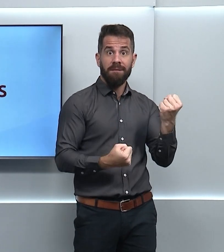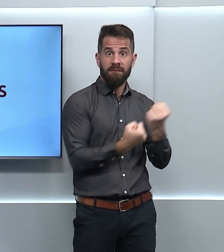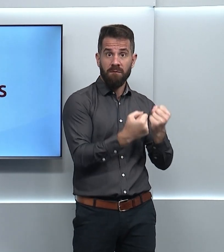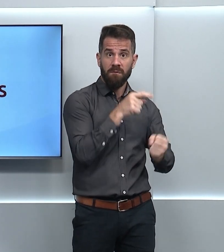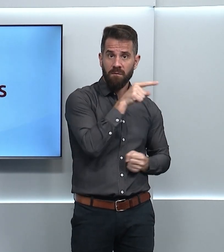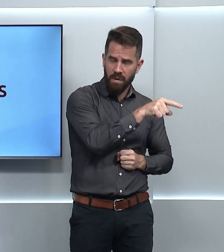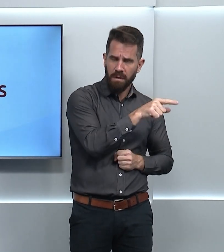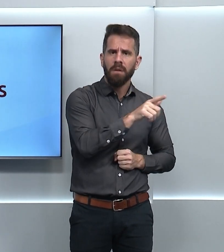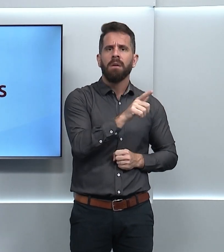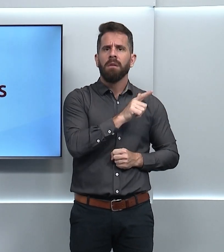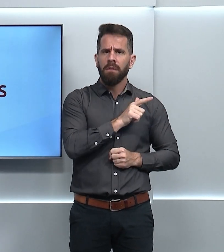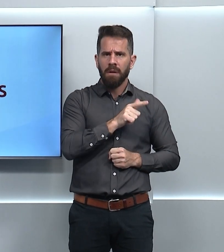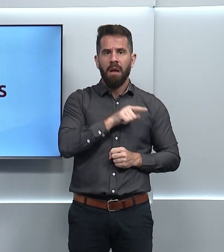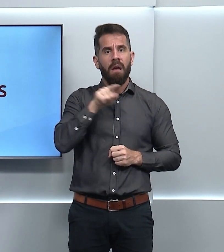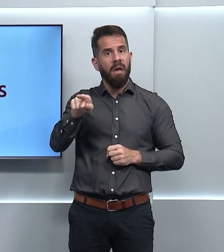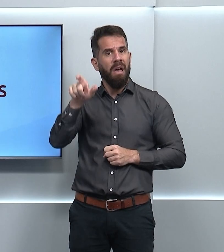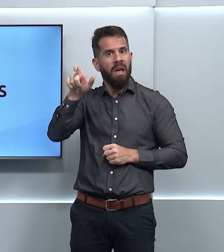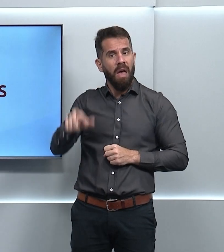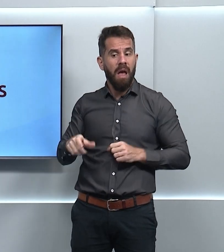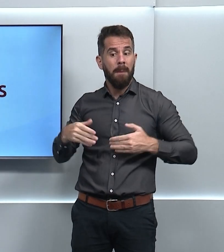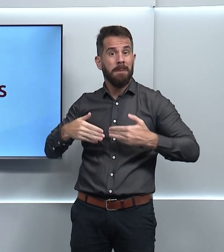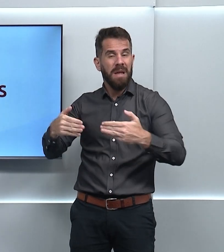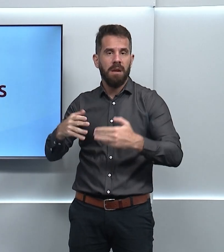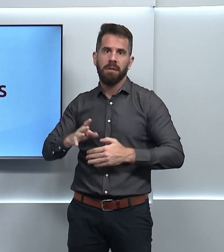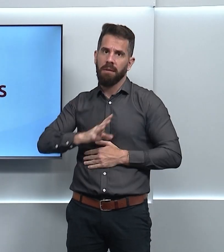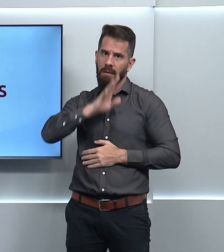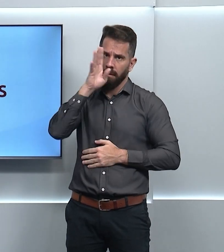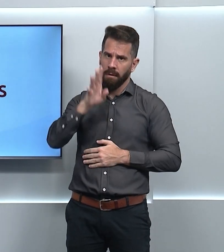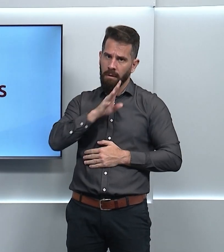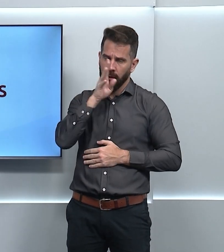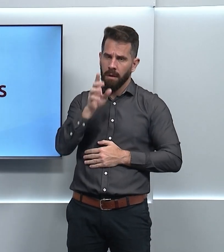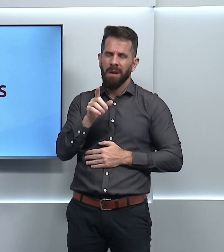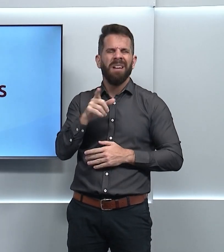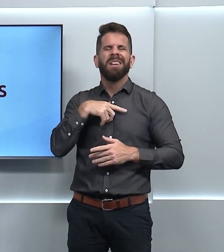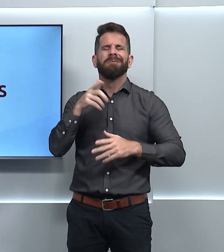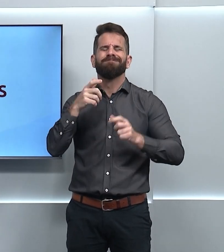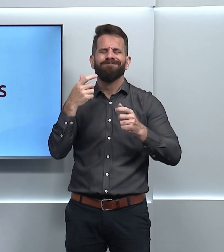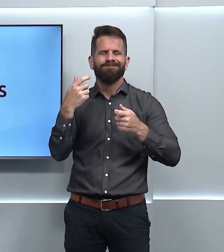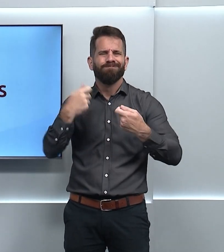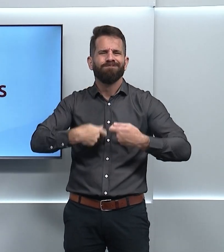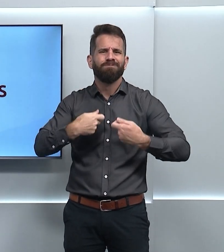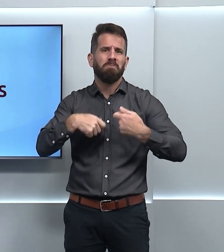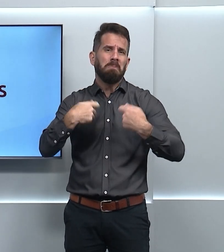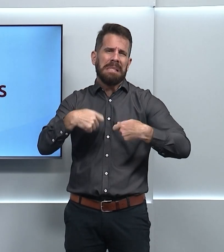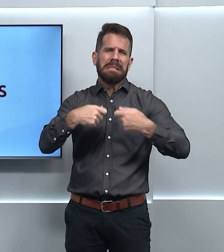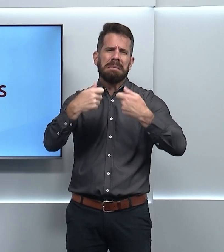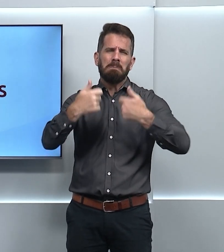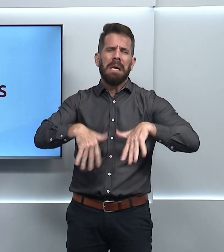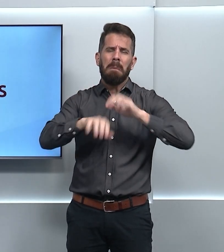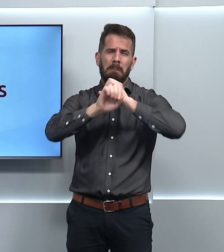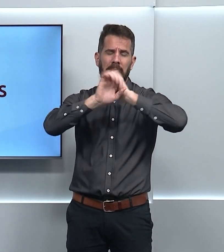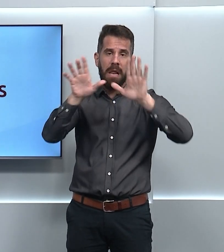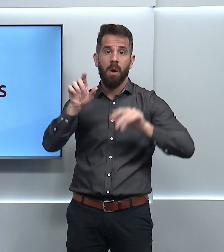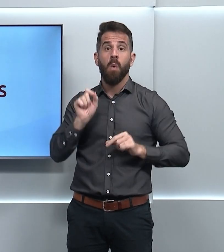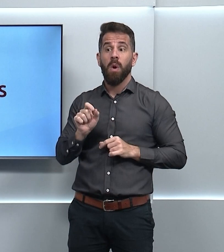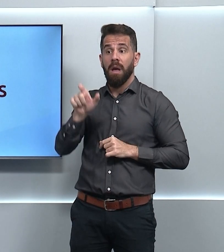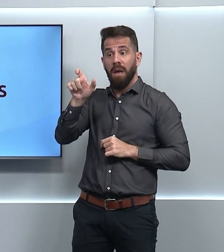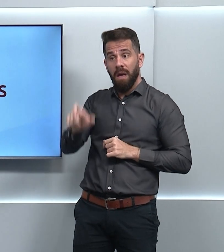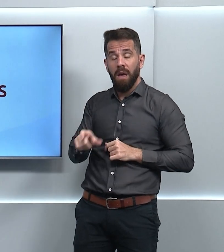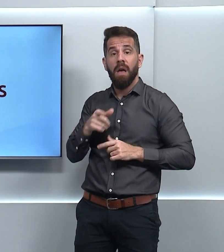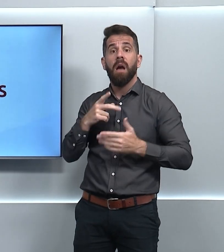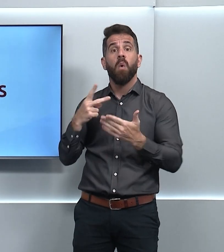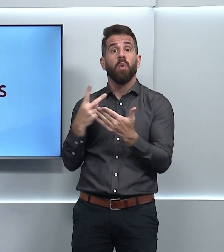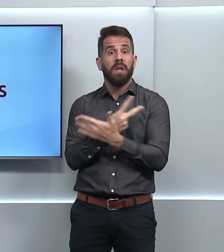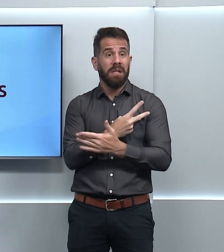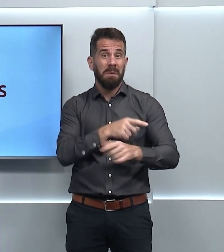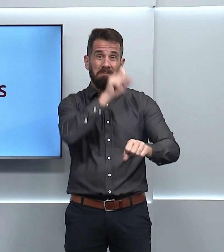e que vai recorrer da decisão. Só para você entender, Maurício Sampaio foi condenado como mandante do assassinato do radialista Valério Luiz, que ocorreu